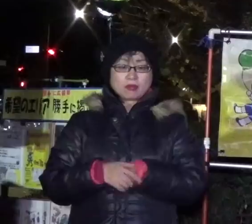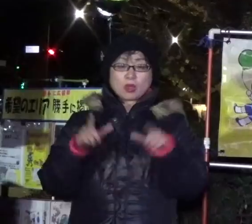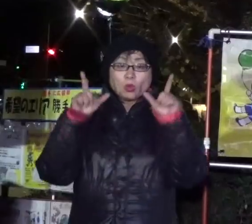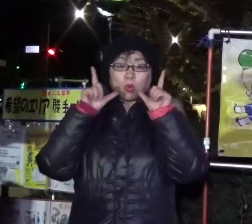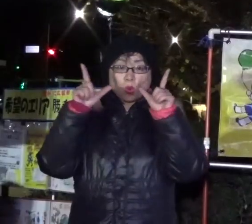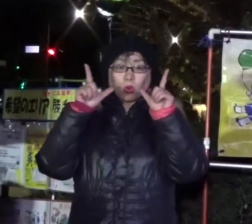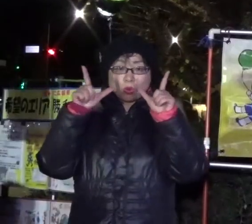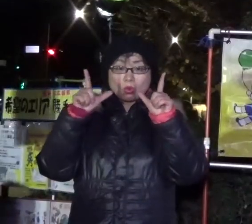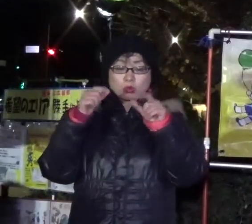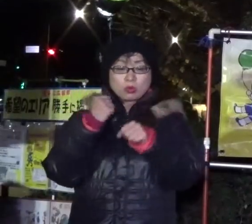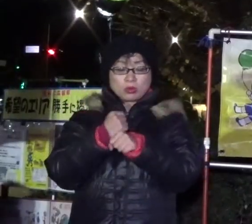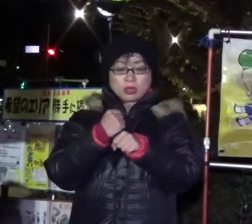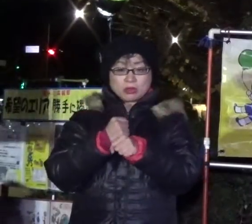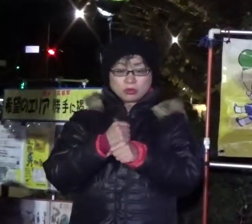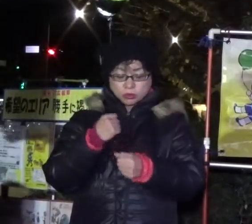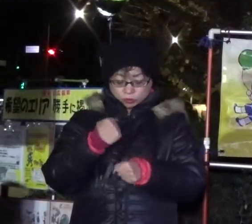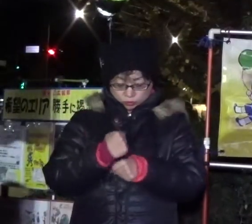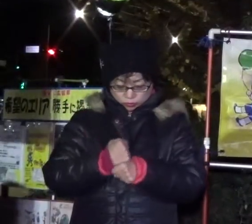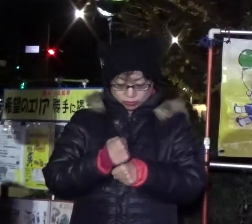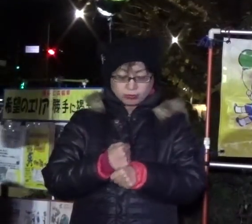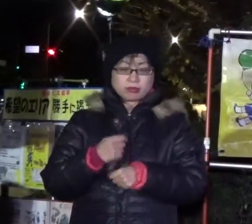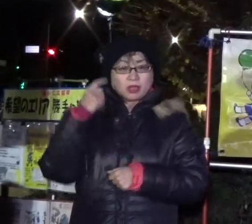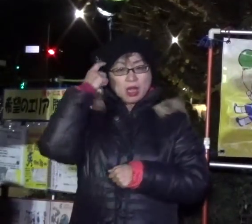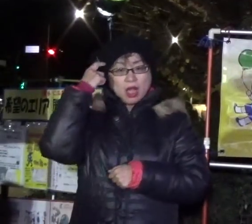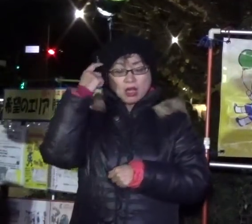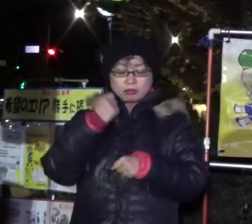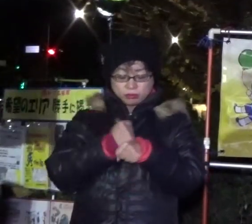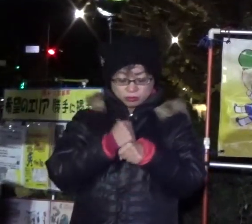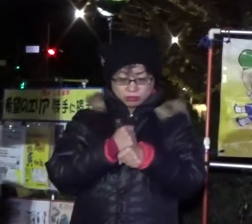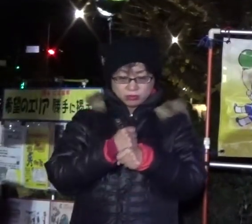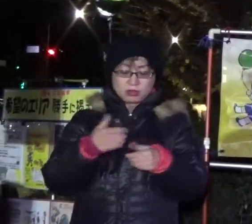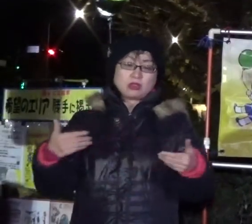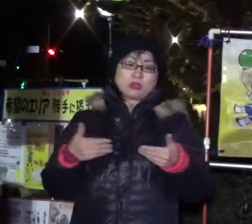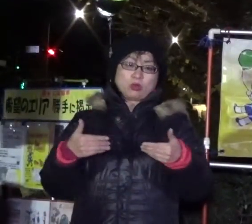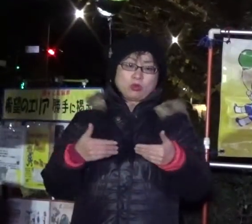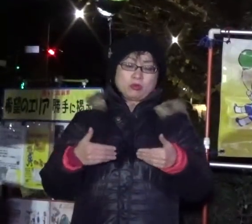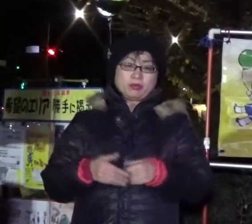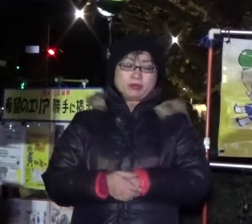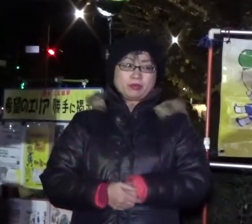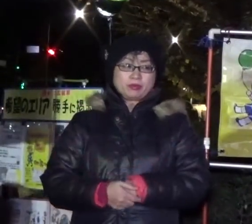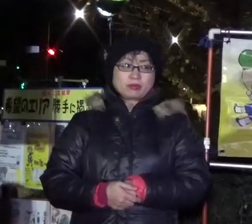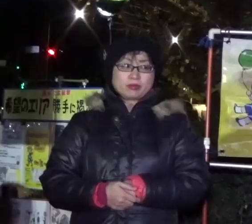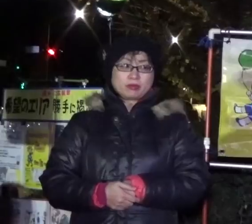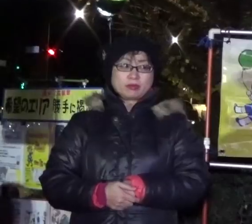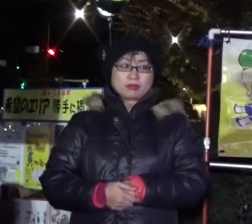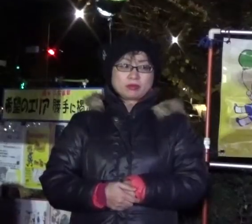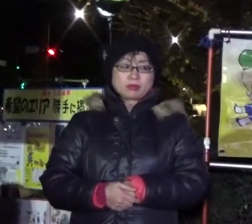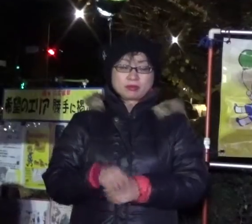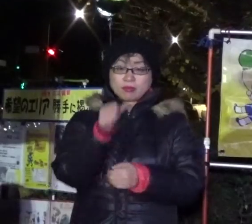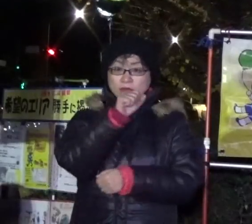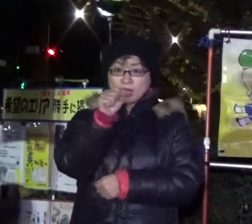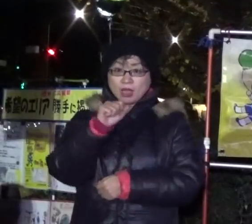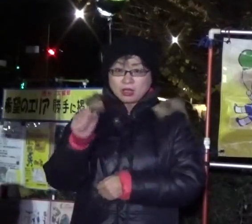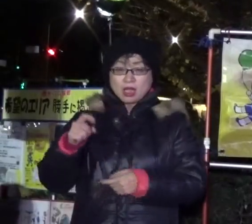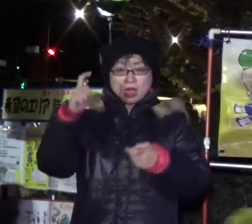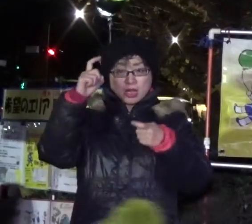画を練る仕事です。で、ライターが主に言葉の面から、